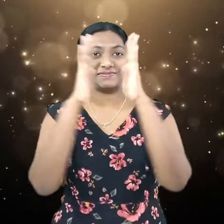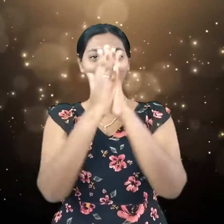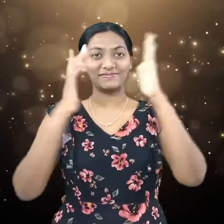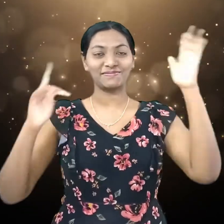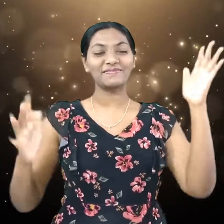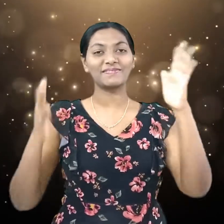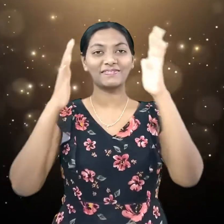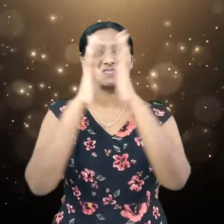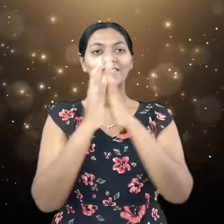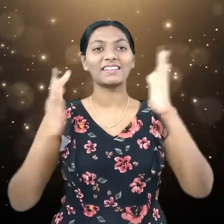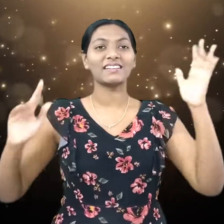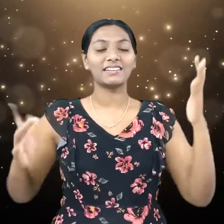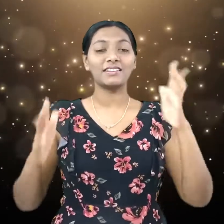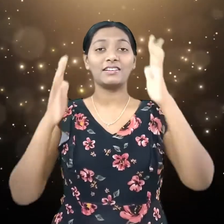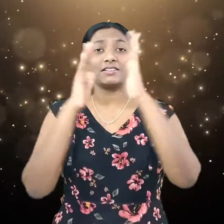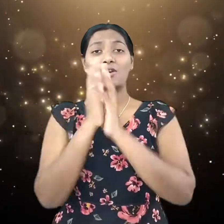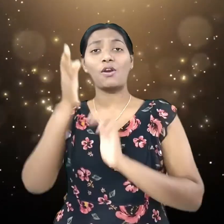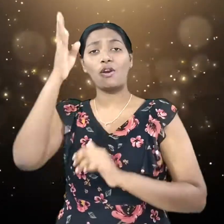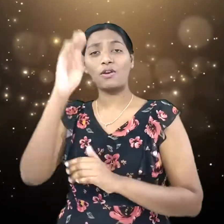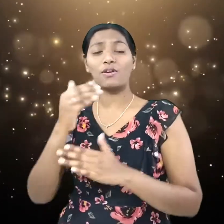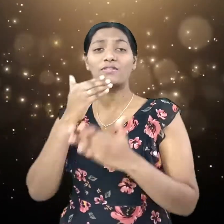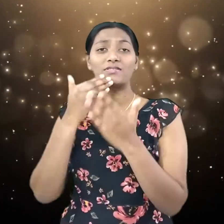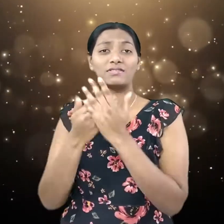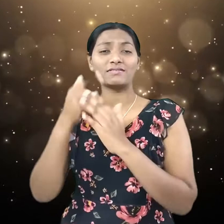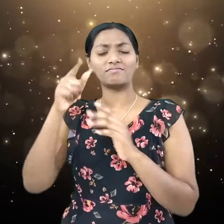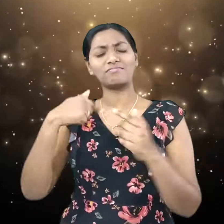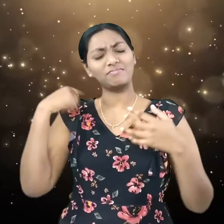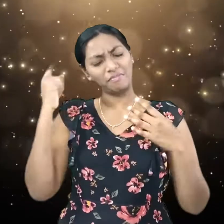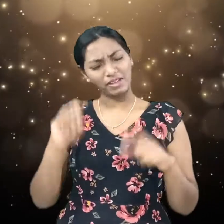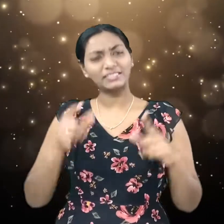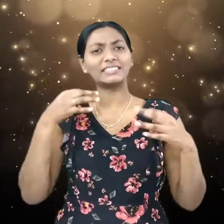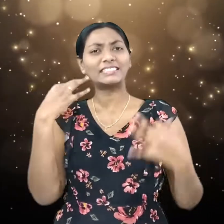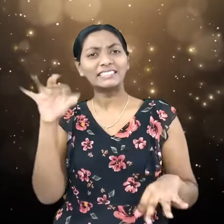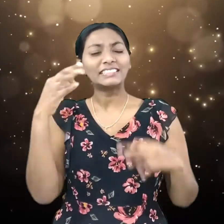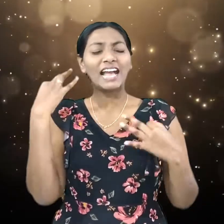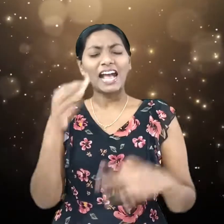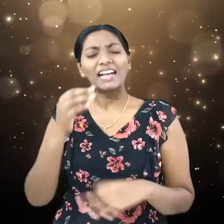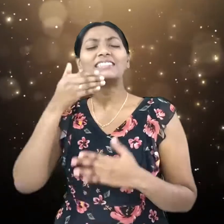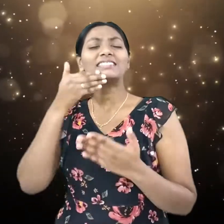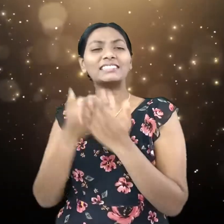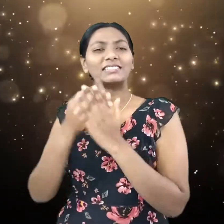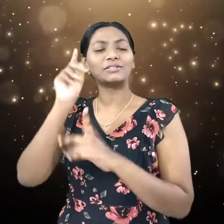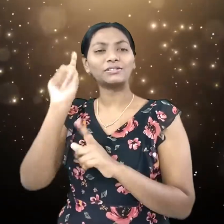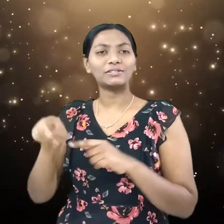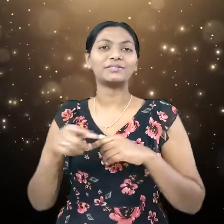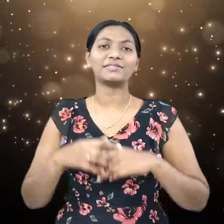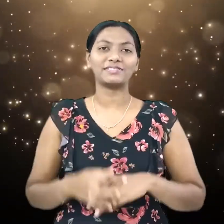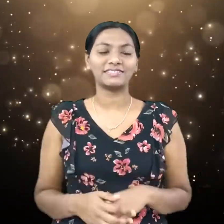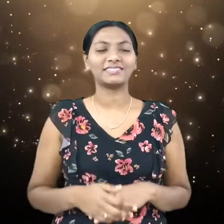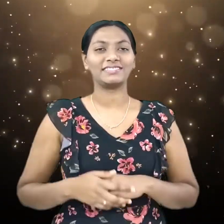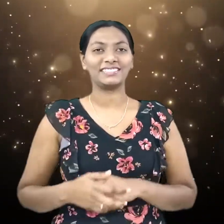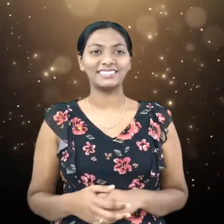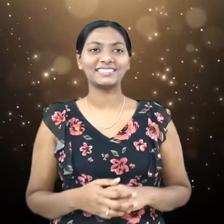प्रेज़ द लॉर्ड, उसकी स्तुति हम नाचते हुए करें।